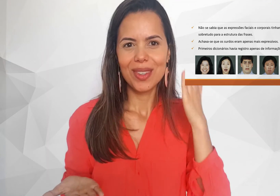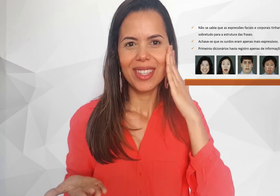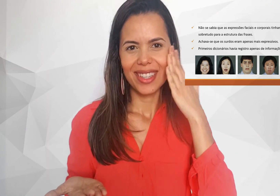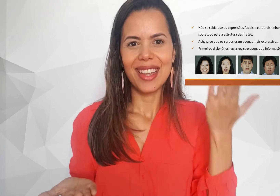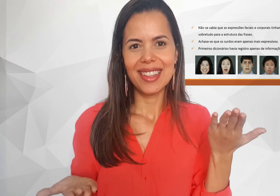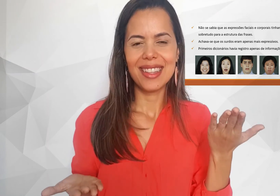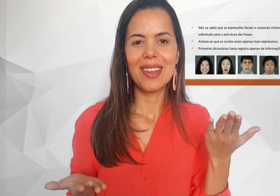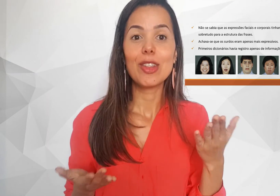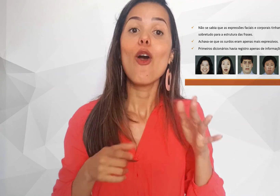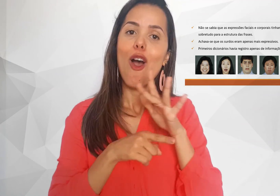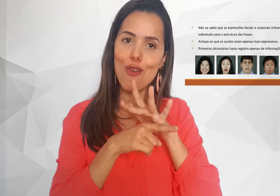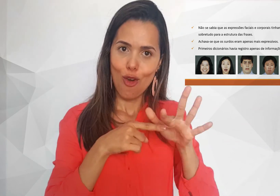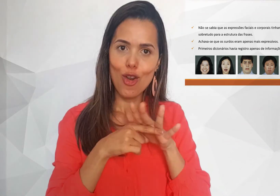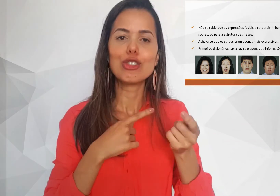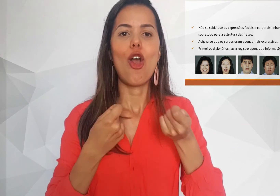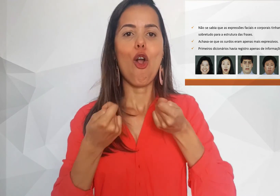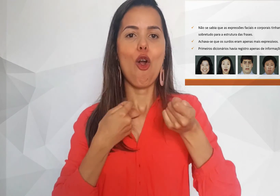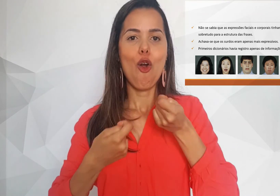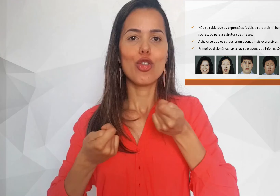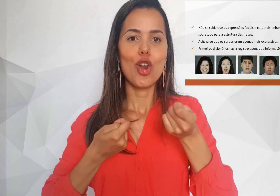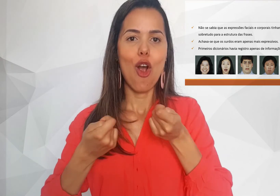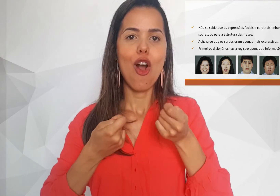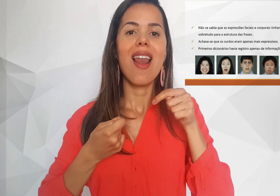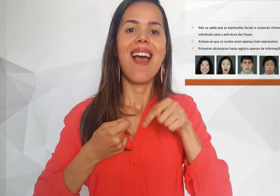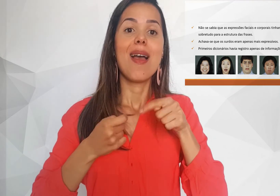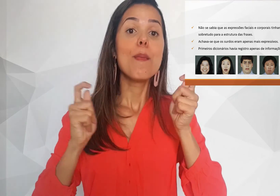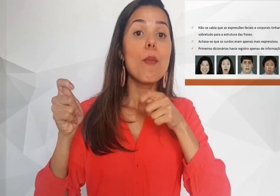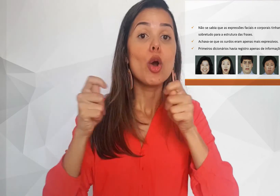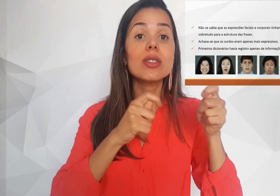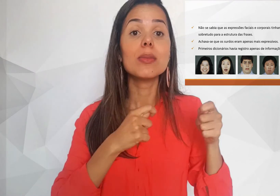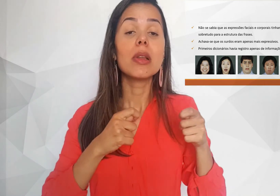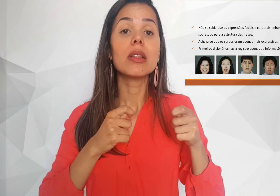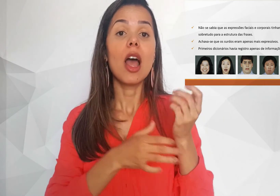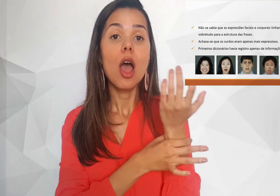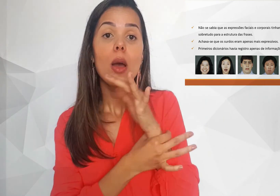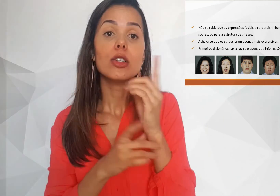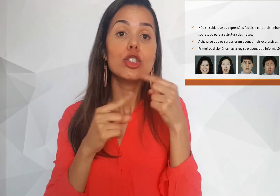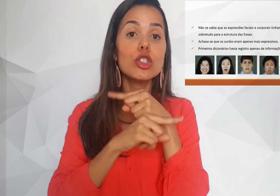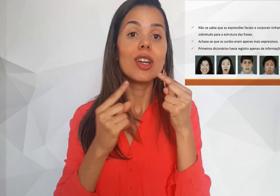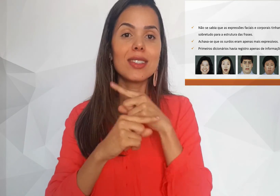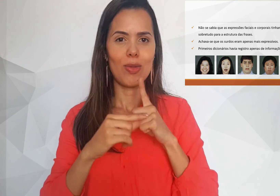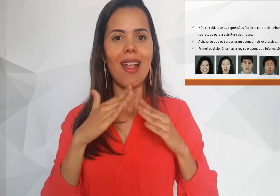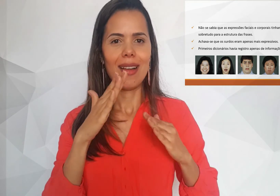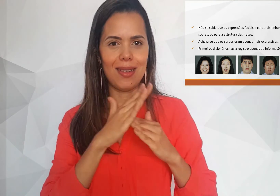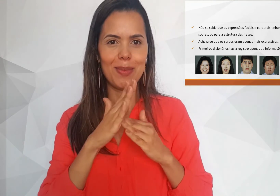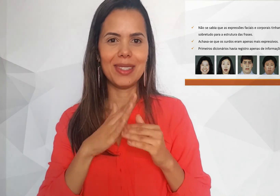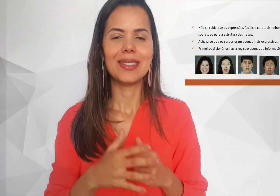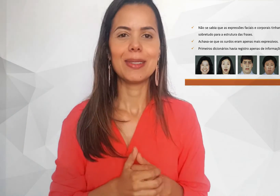Tem movimentos impossíveis de serem feitos, orientações impossíveis de se fazer por uma questão muito física, né, associada à